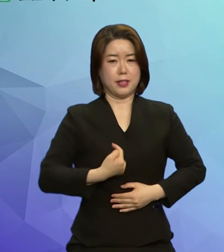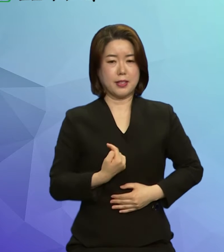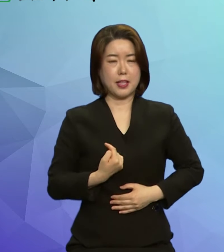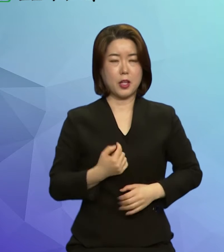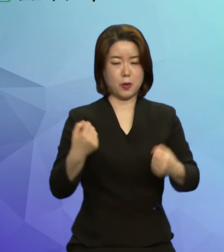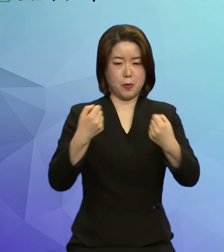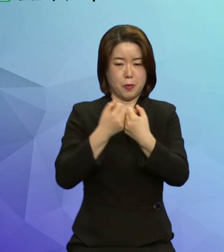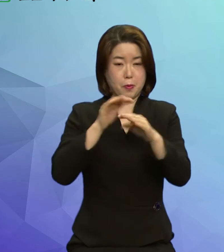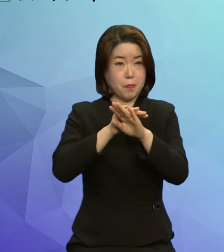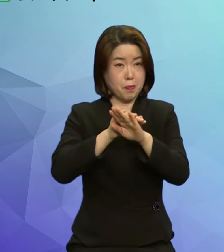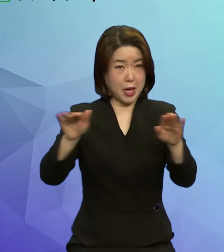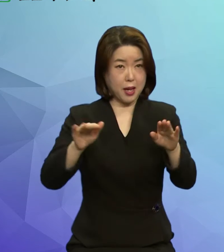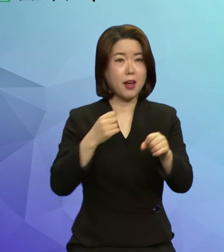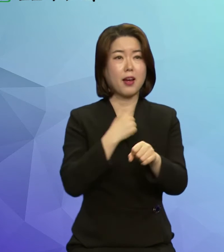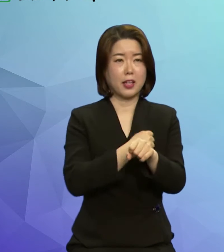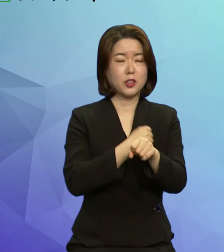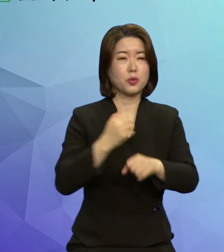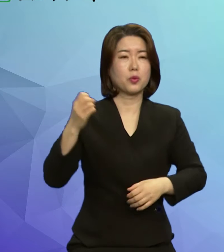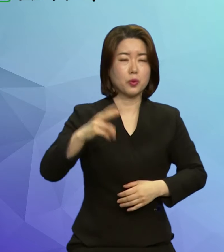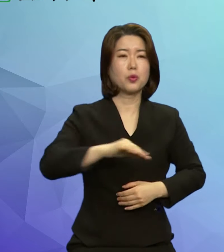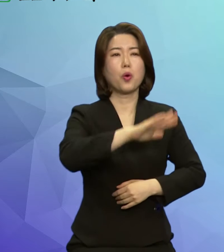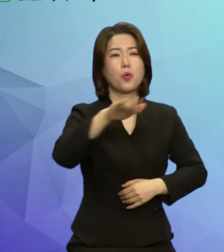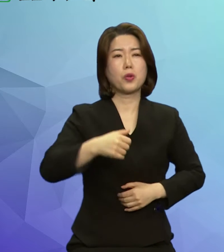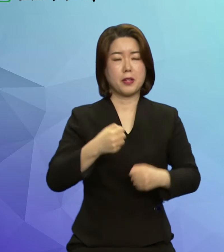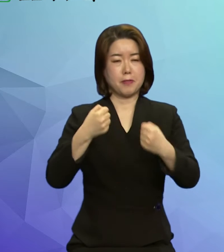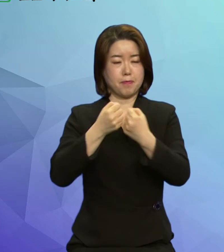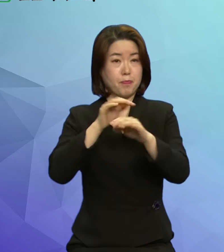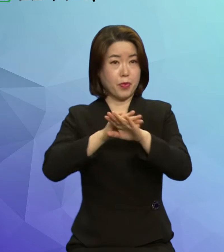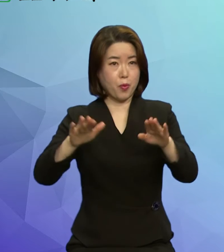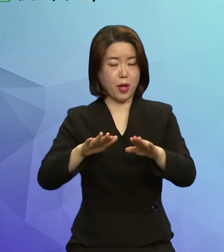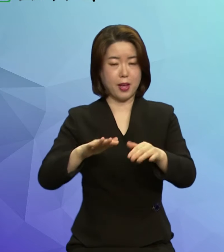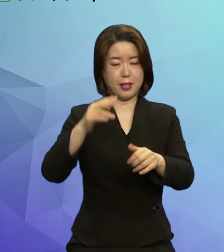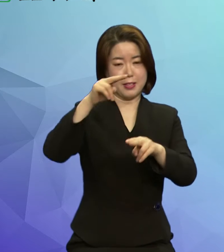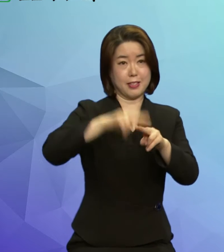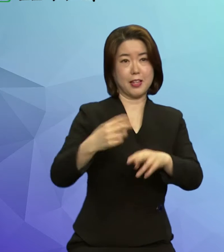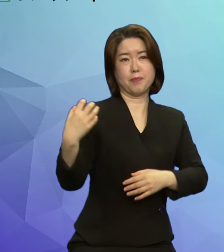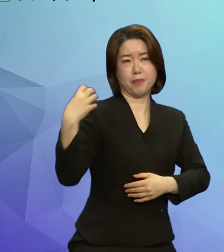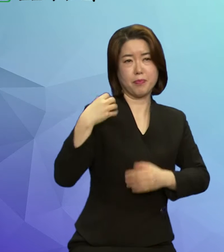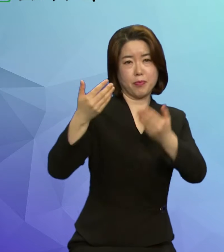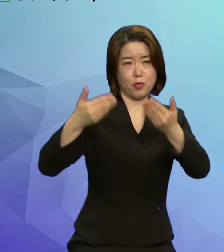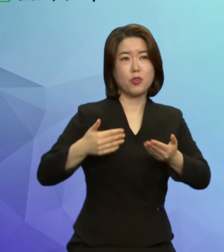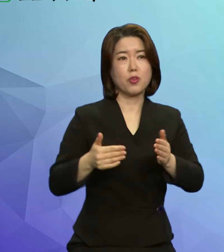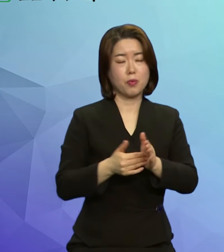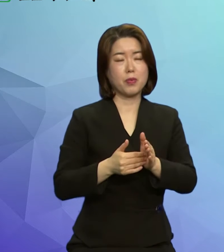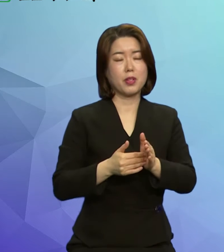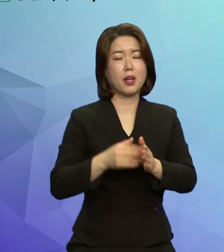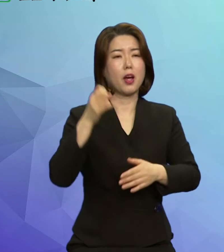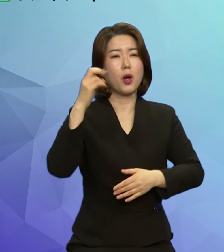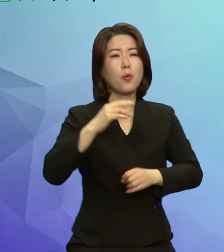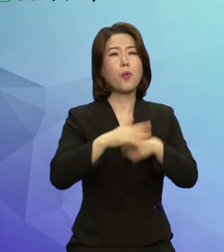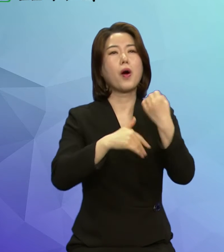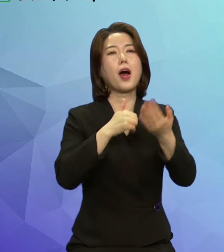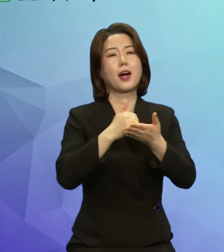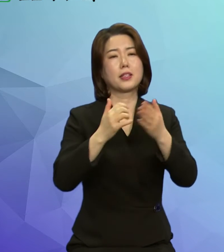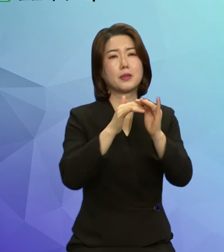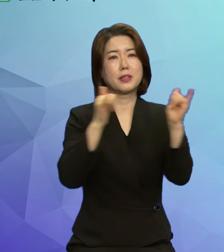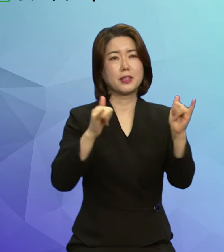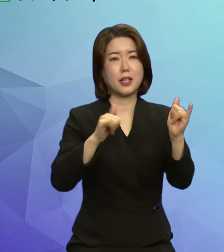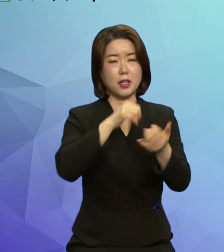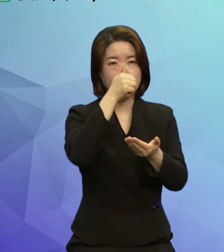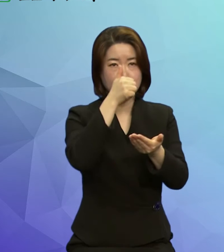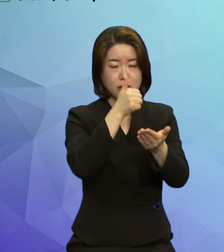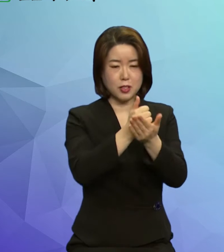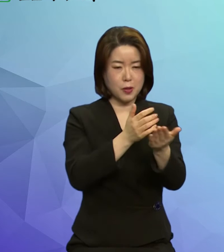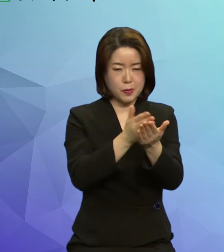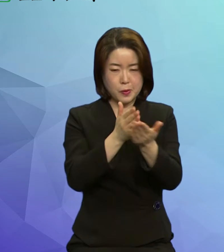자기와 화해하게 하시고 또 우리에게 화해의 직분을 맡겨주셨습니다. 곧 하나님께서 사람들의